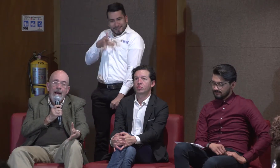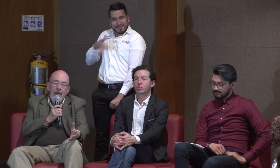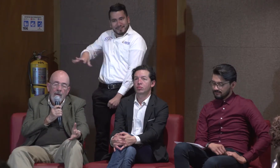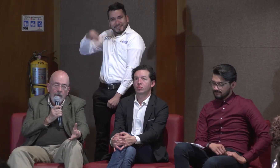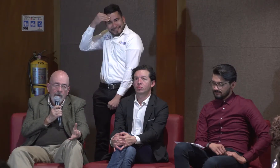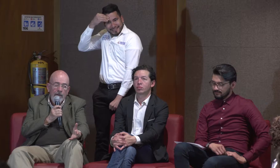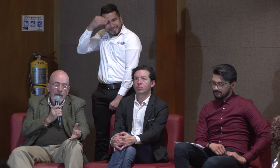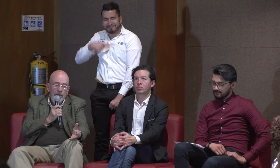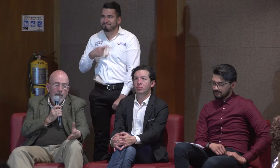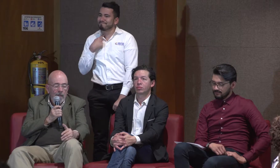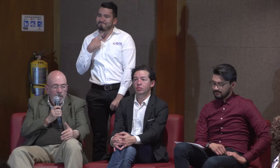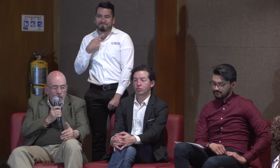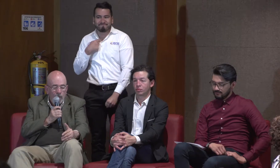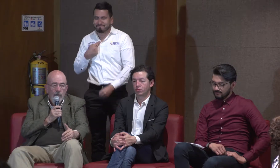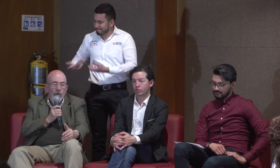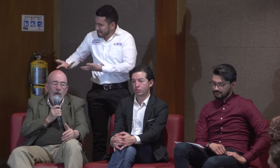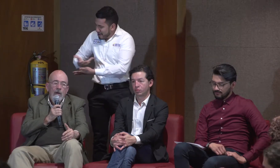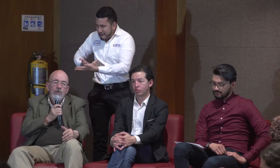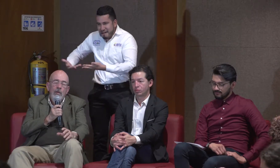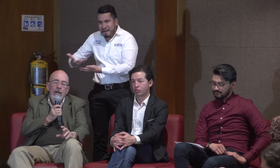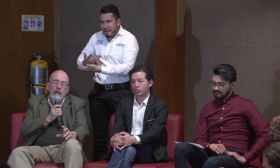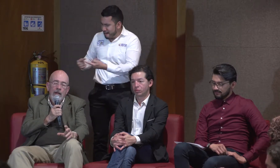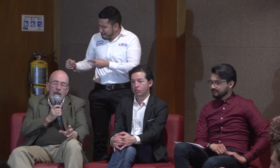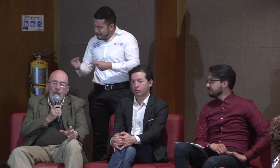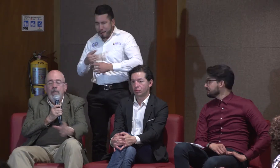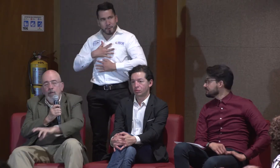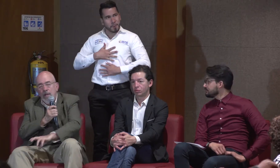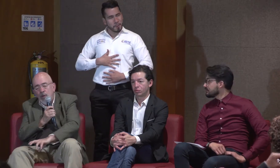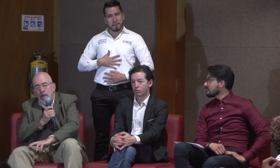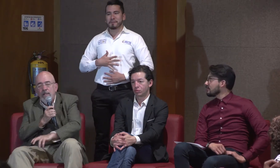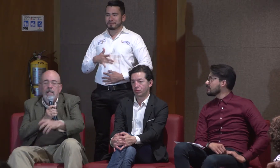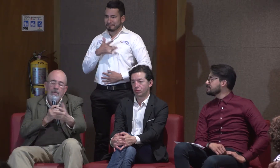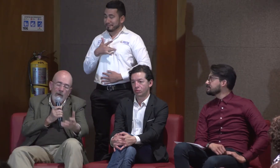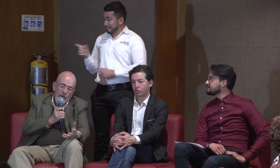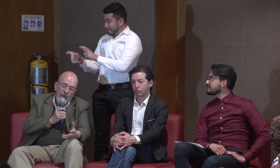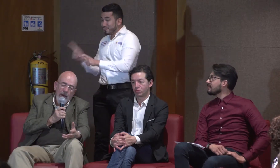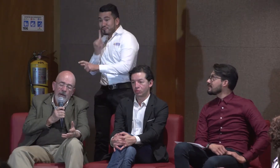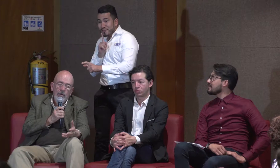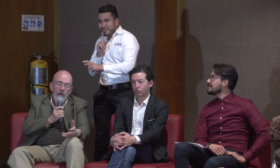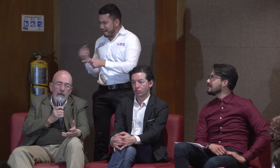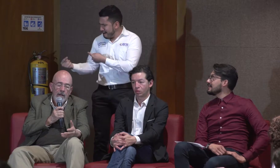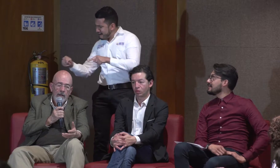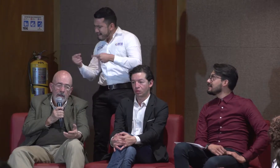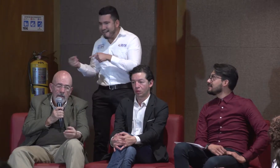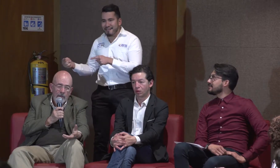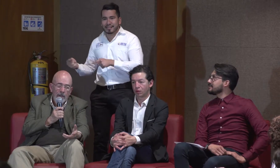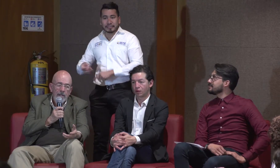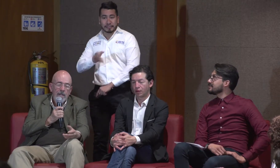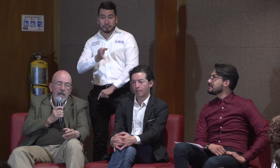muy agradable, o sea, una discusión con personas sordas, siempre con la ayuda